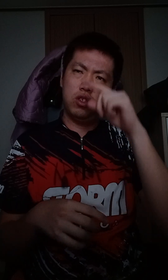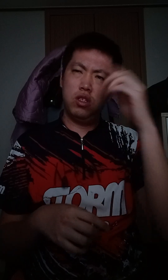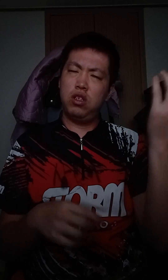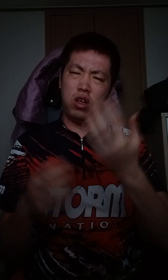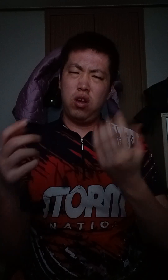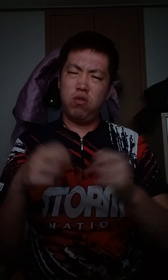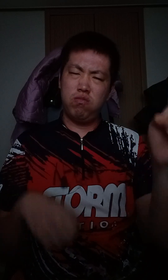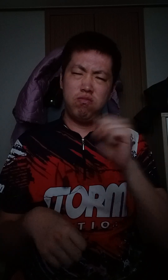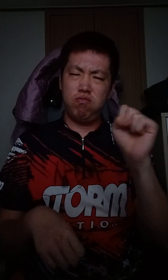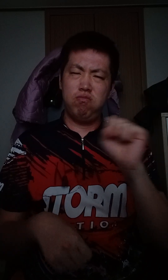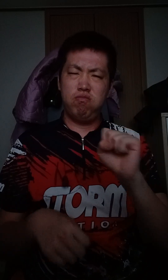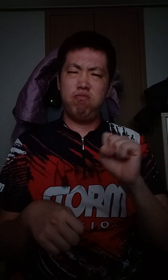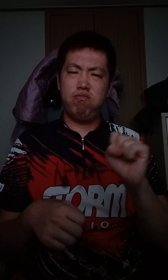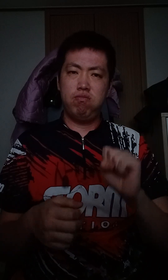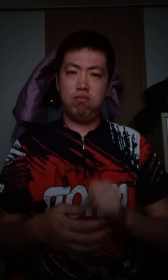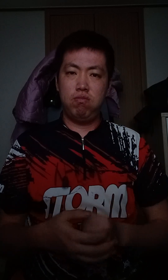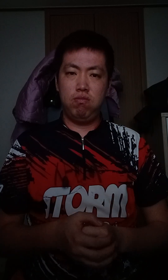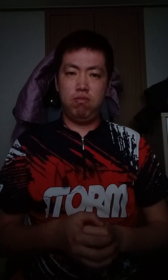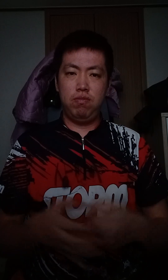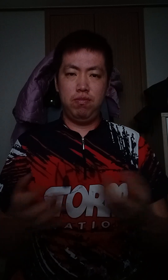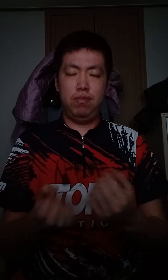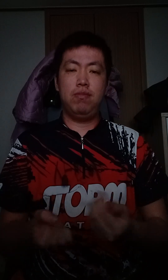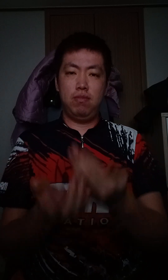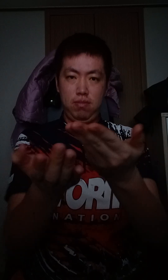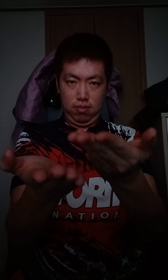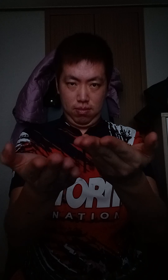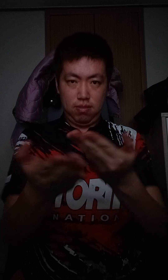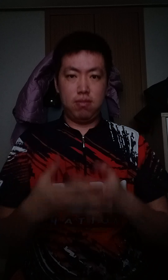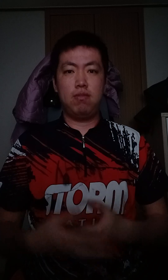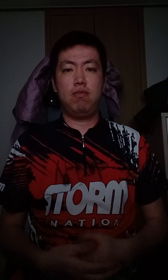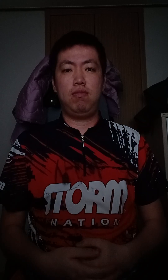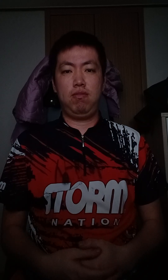상태로 운전대를 잡았습니다. 김대욱 기자입니다.